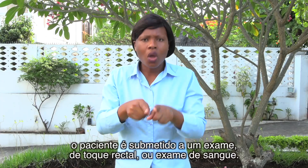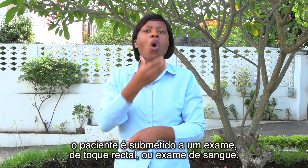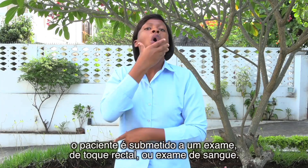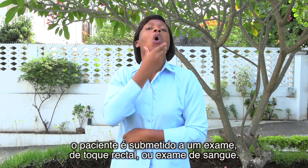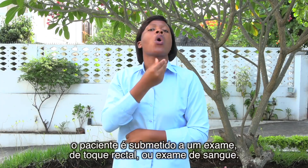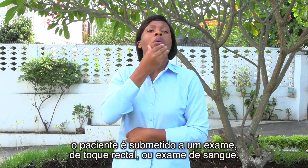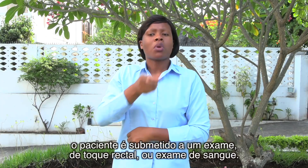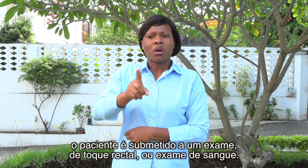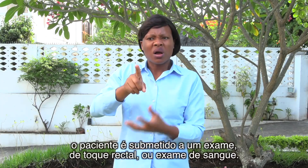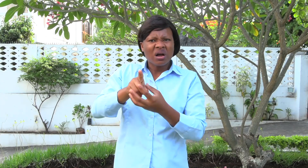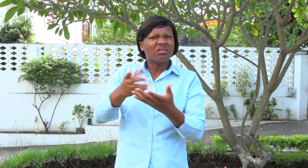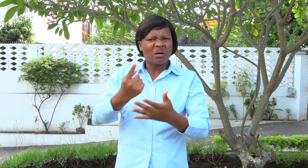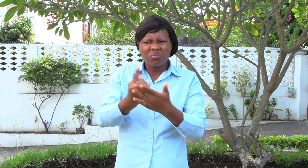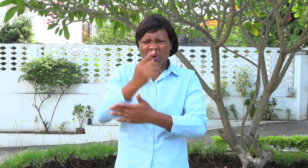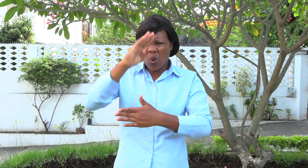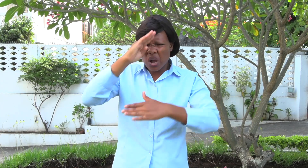ou exame de sangue.